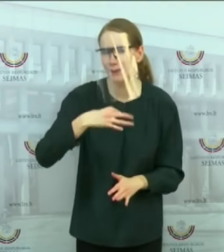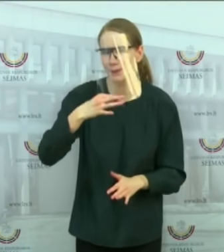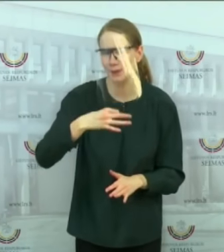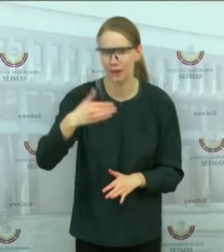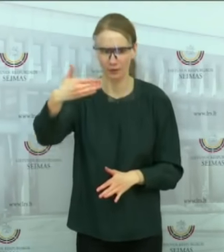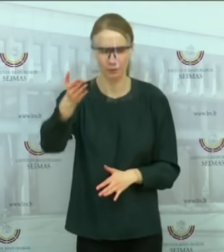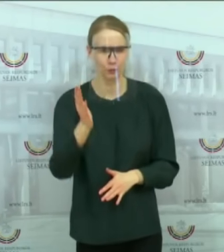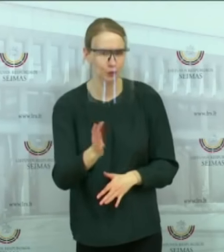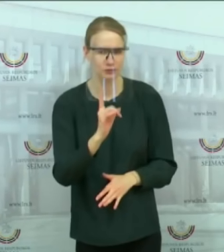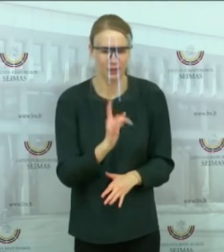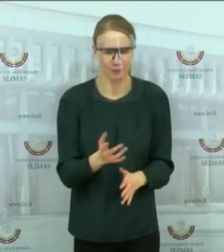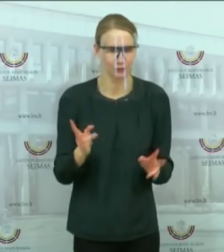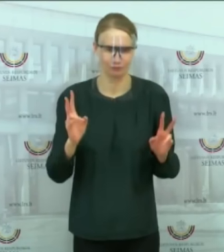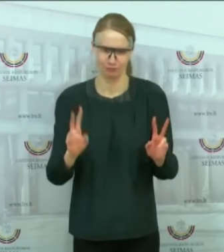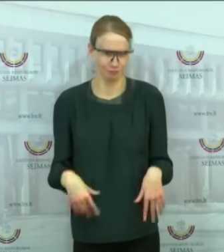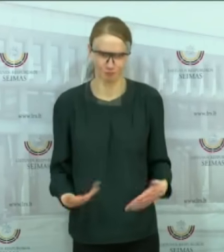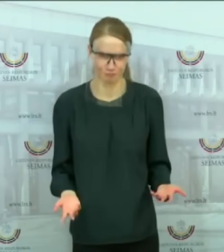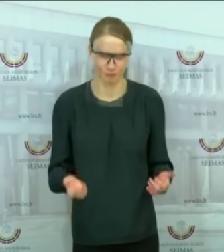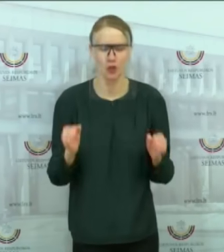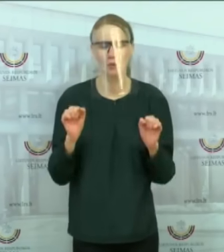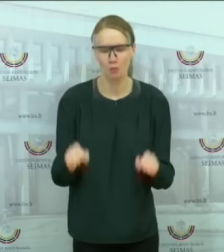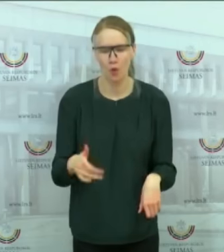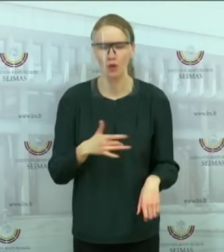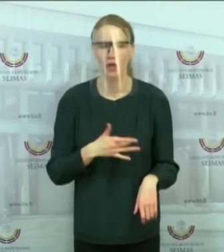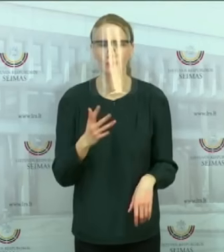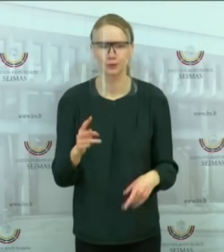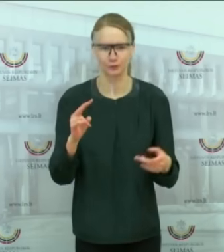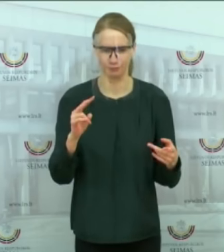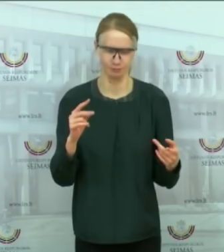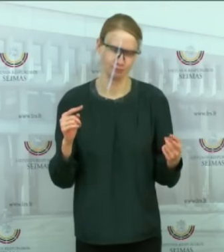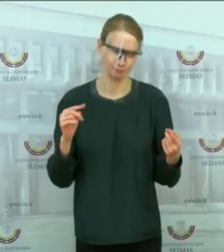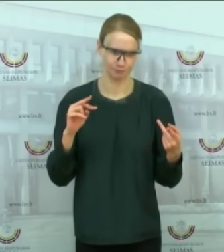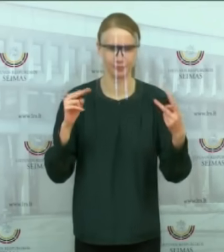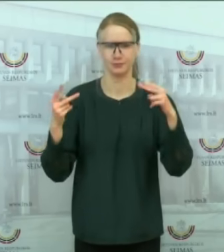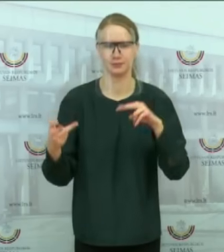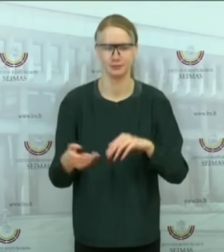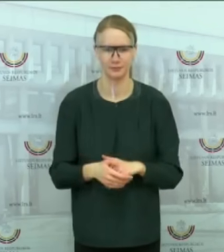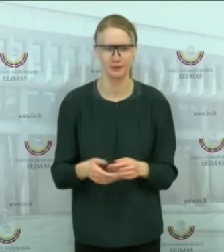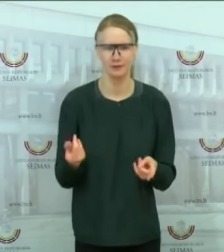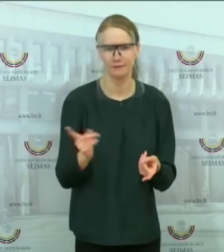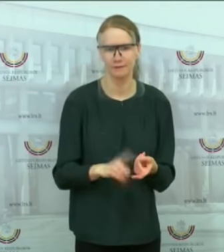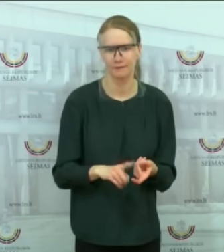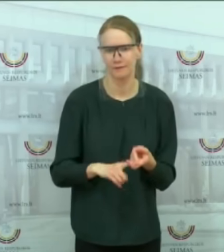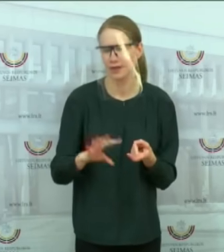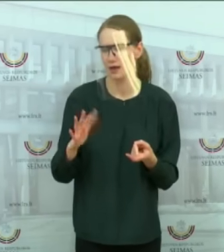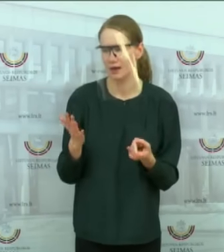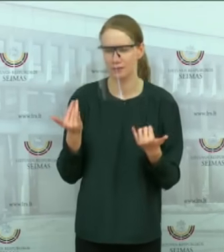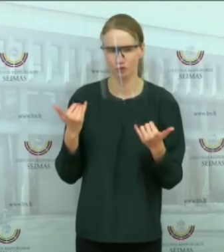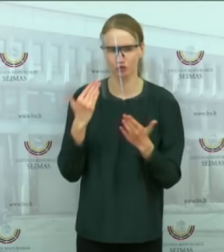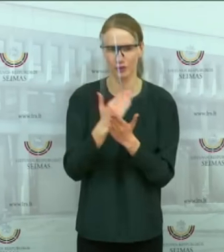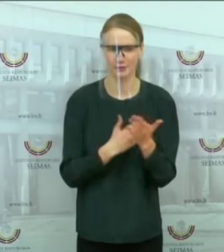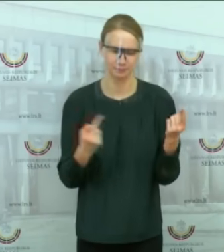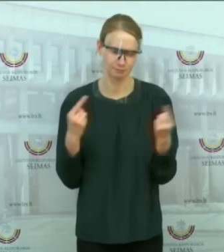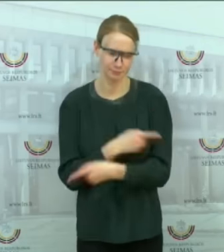bet tikrai gali būti tokių pasikeitimų. Dabar dėl logikos. Vėlgi visi dabar